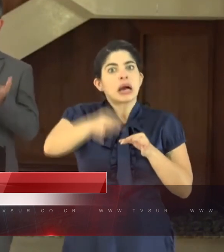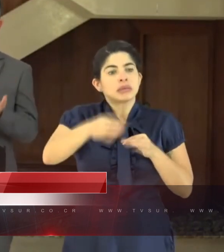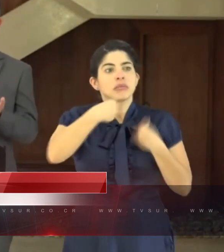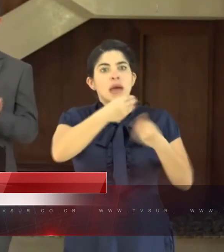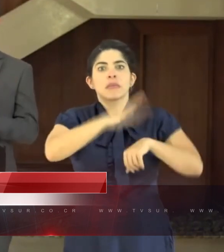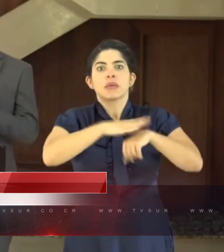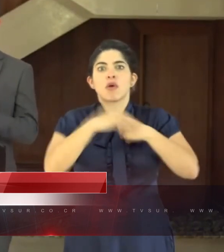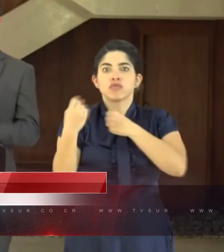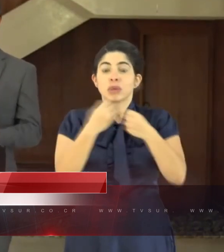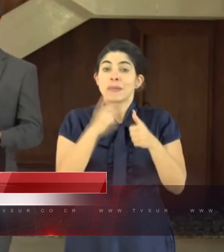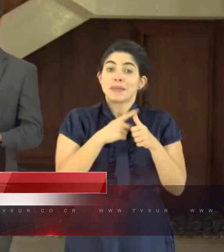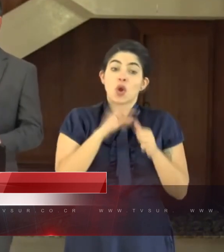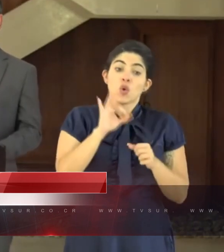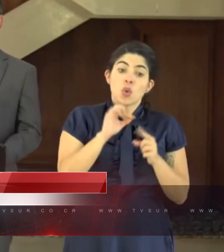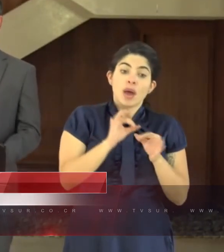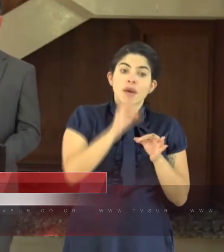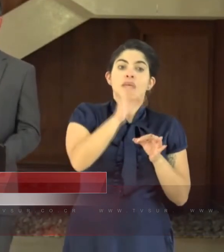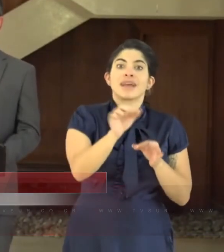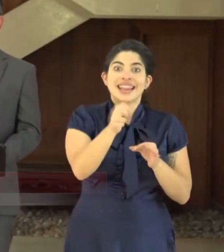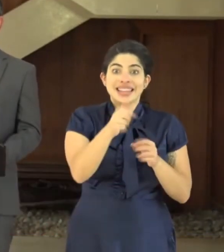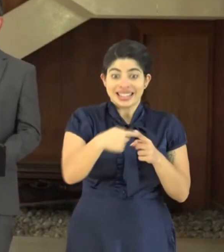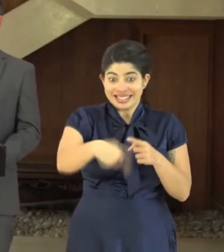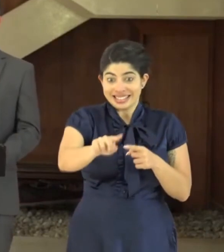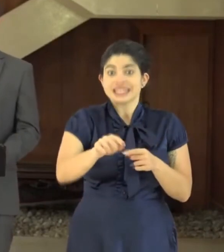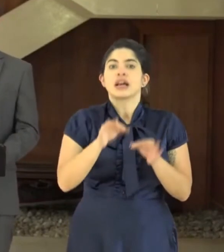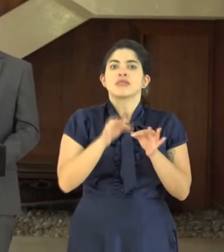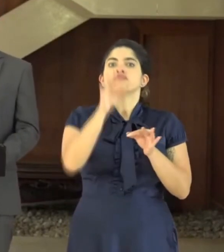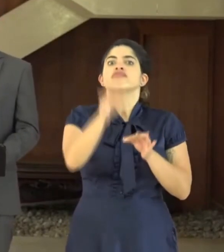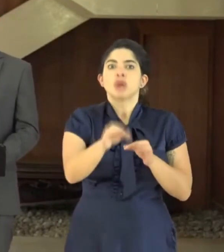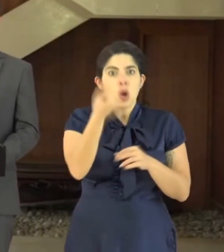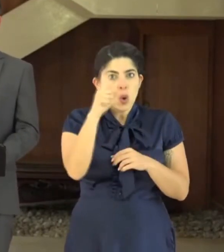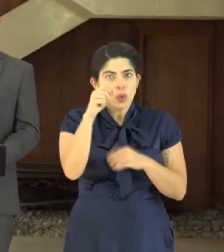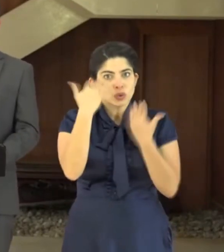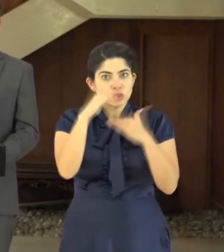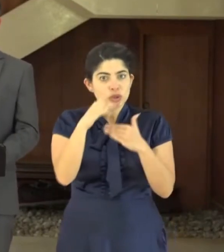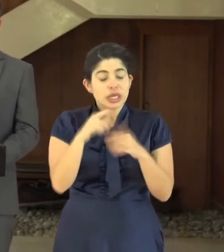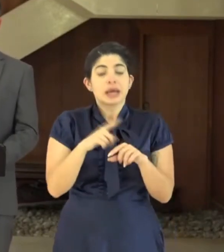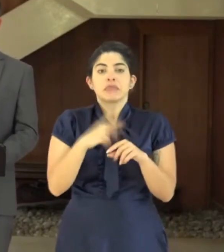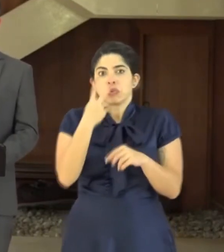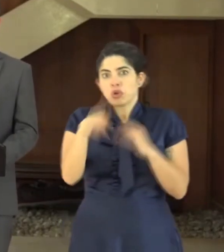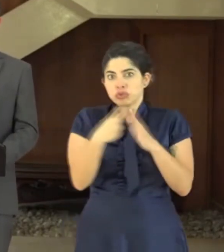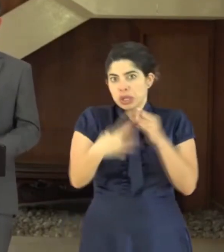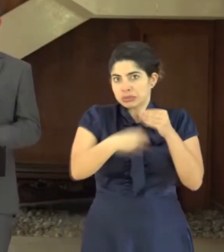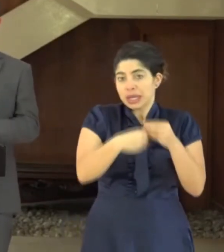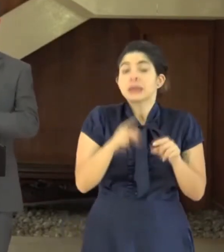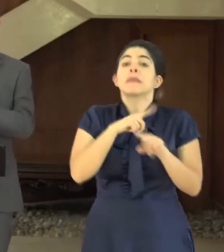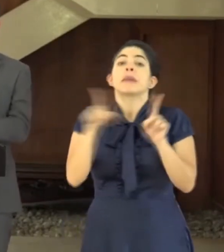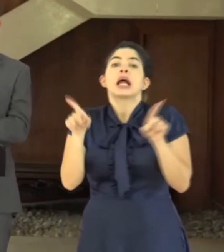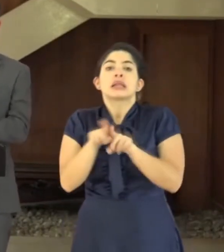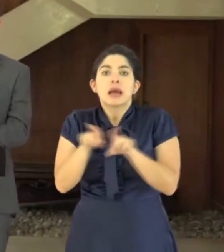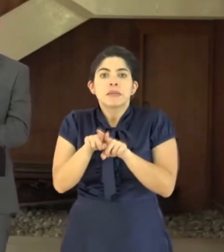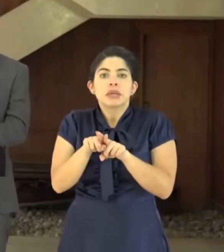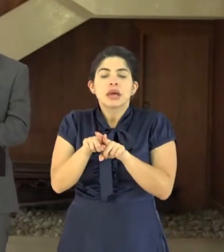primero de nueve a diez y a partir del próximo primero de diez a once pero además de eso se